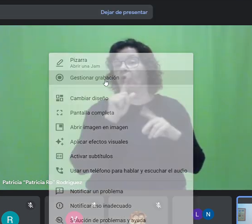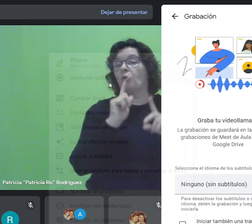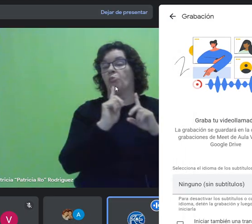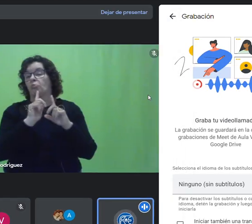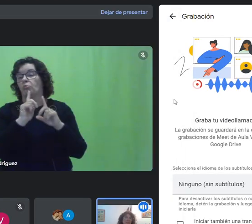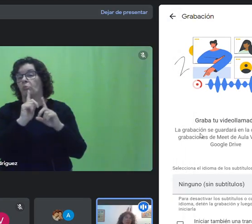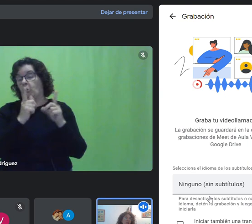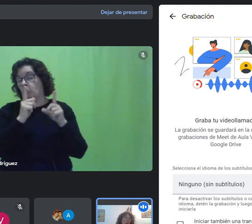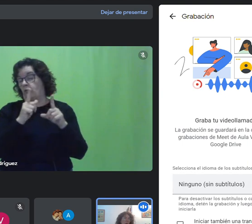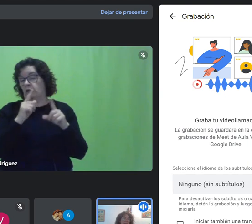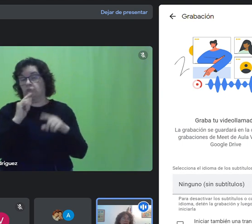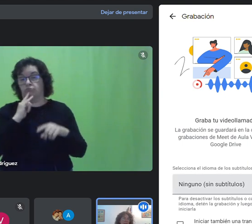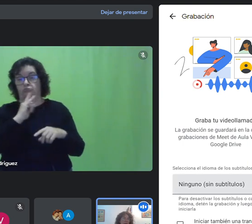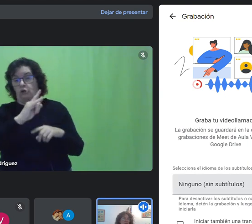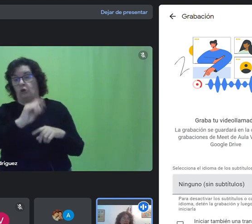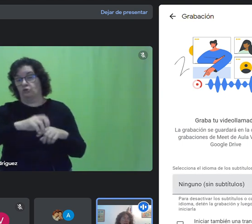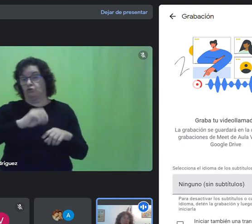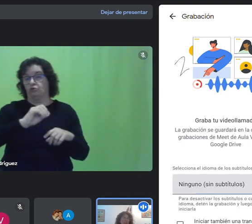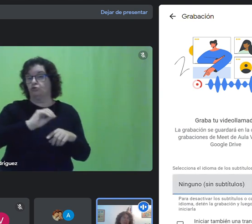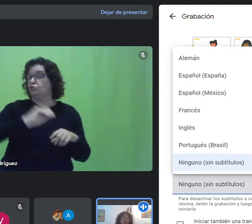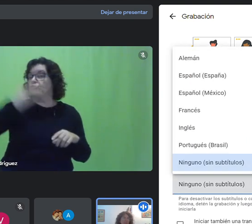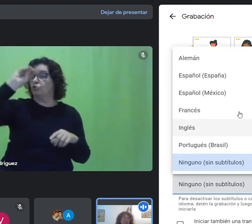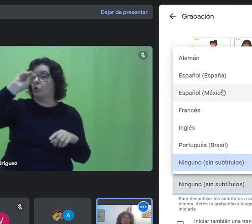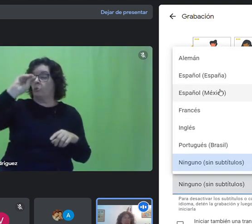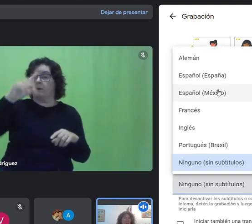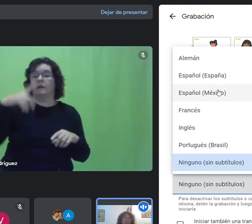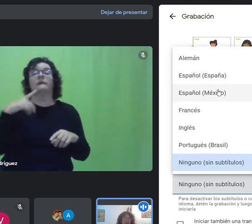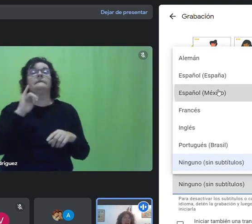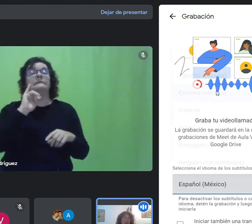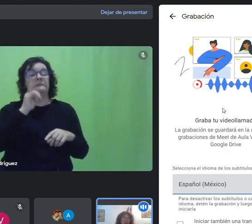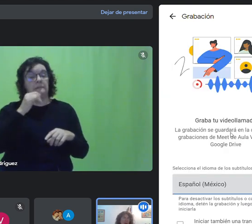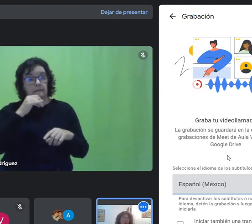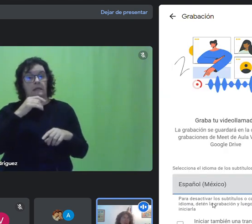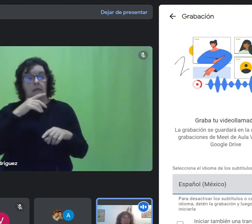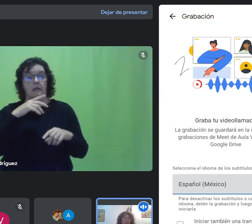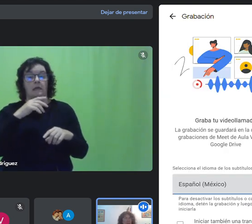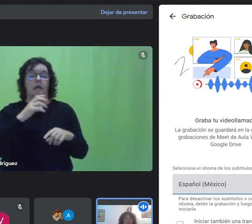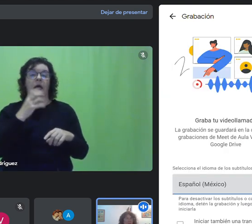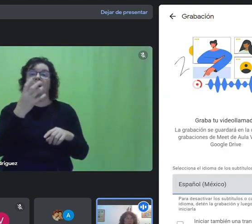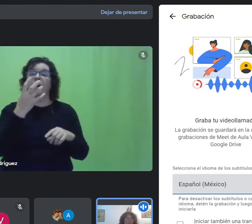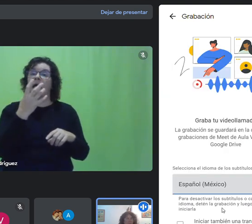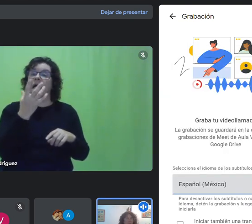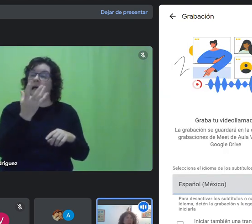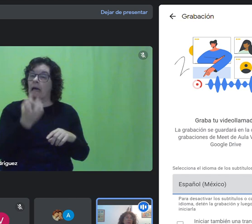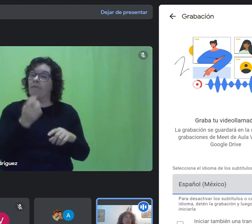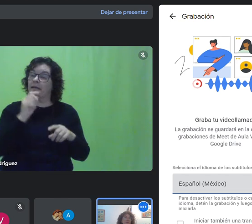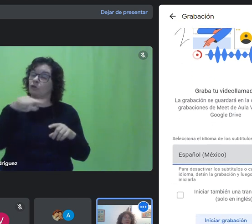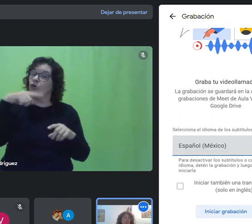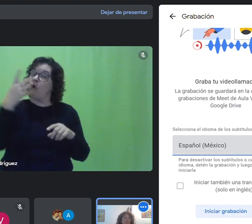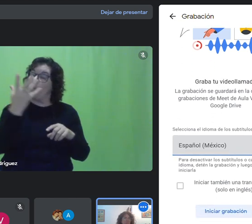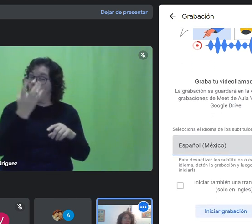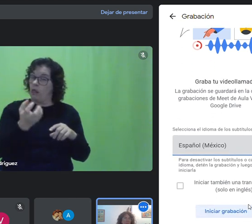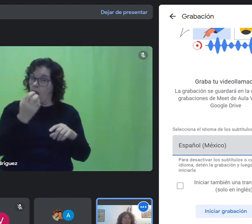Bueno, de todas maneras, yo tengo guardada la otra grabación, que también la hago. Ahora voy a empezar con la otra.